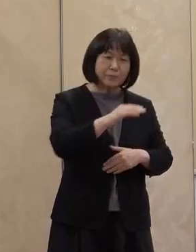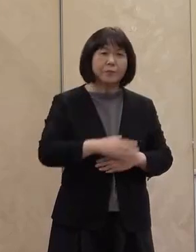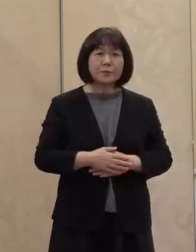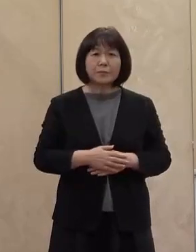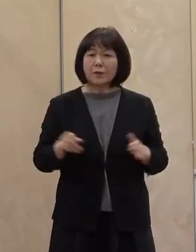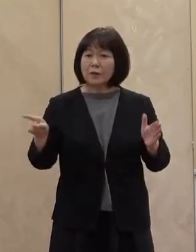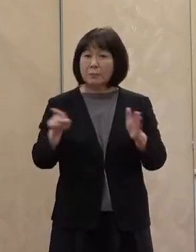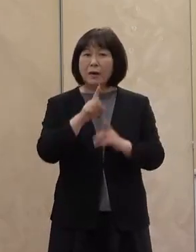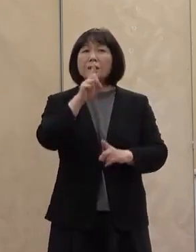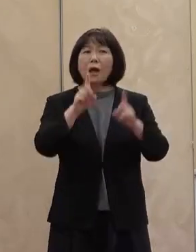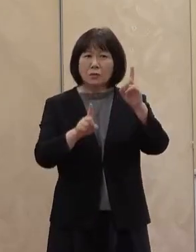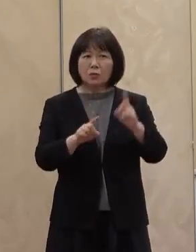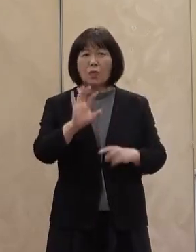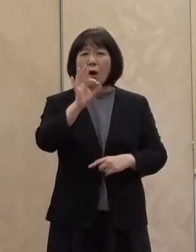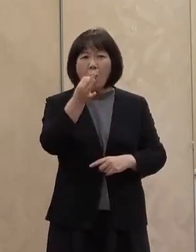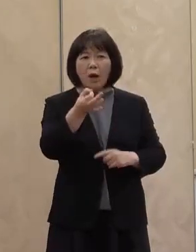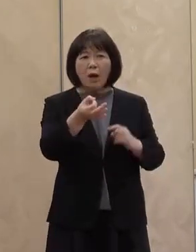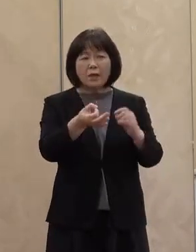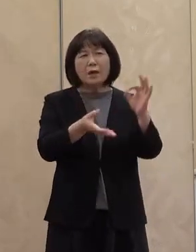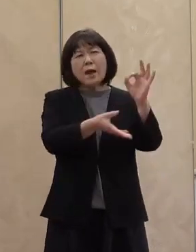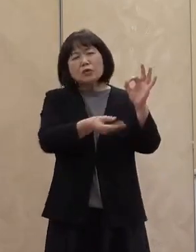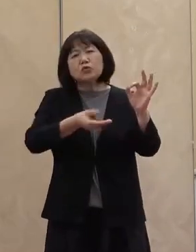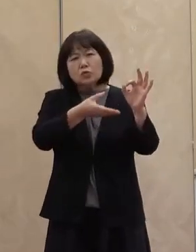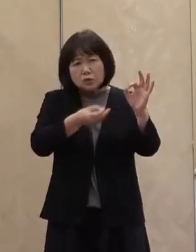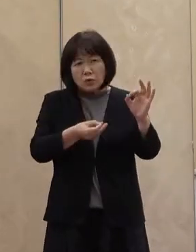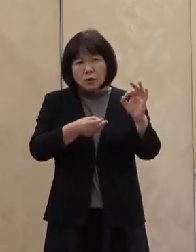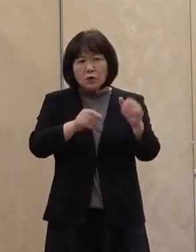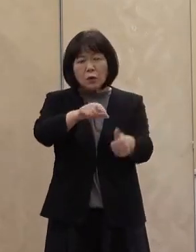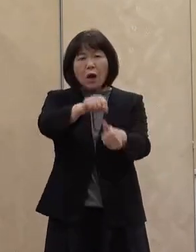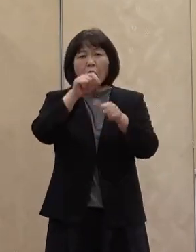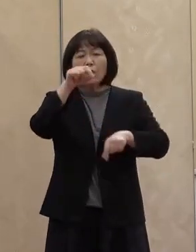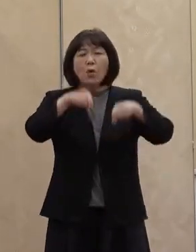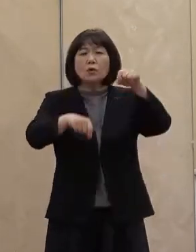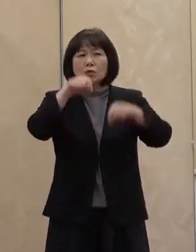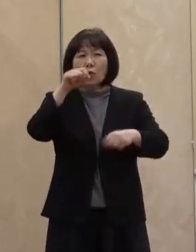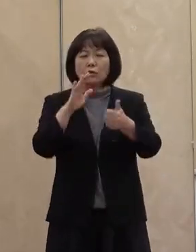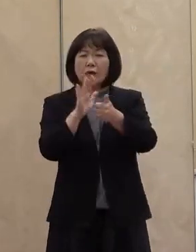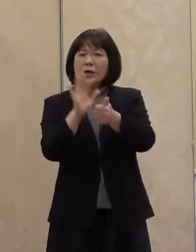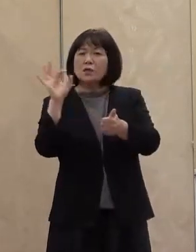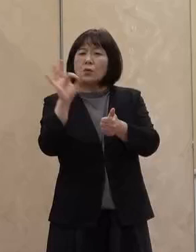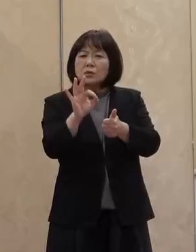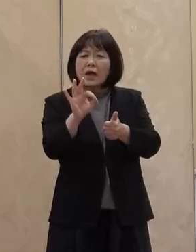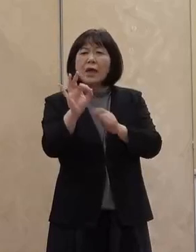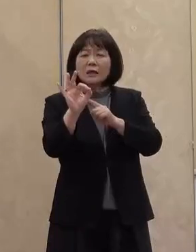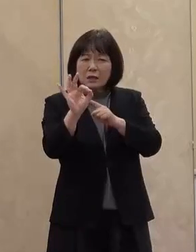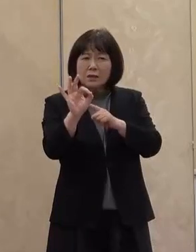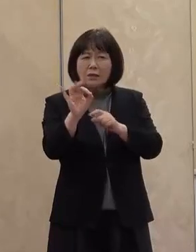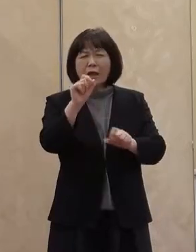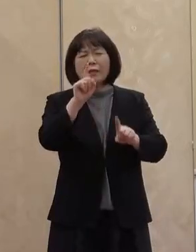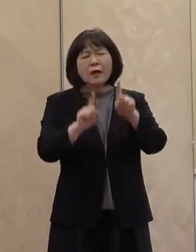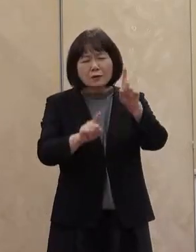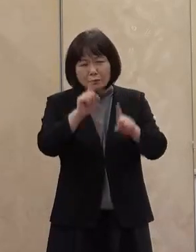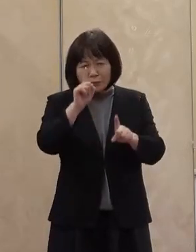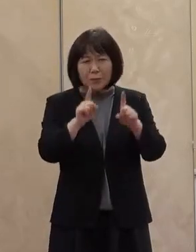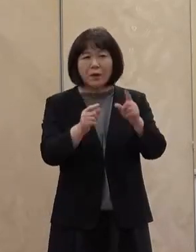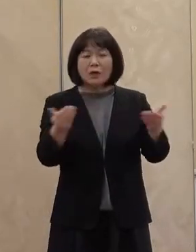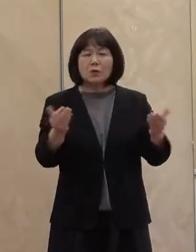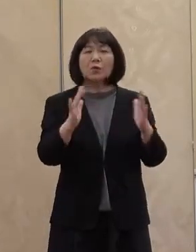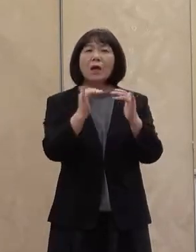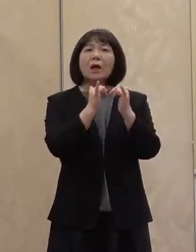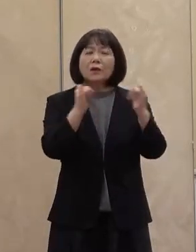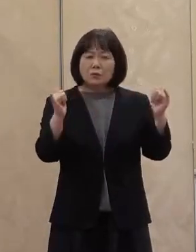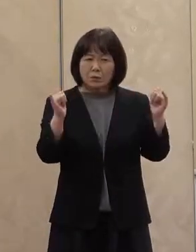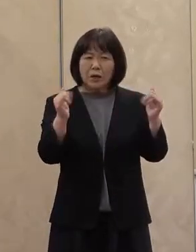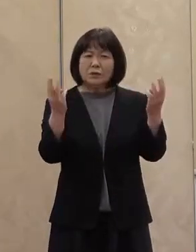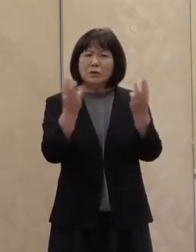はなんとか融資とか、あるいはその雇用調整助成金、等々で失業者を減らす、が